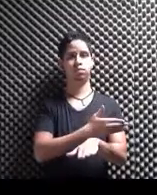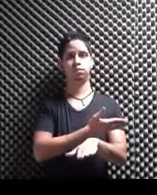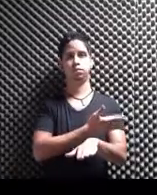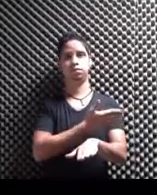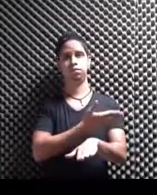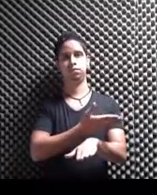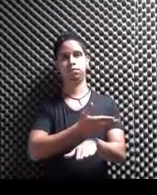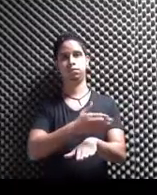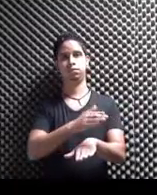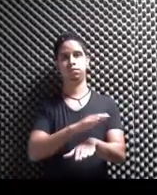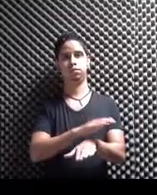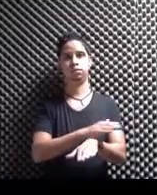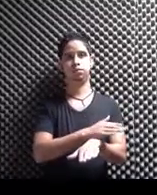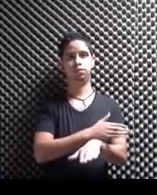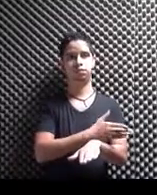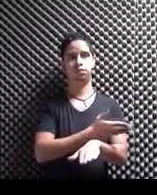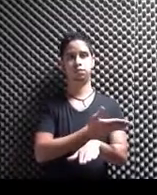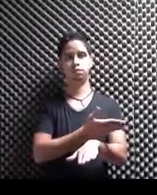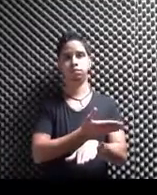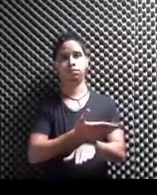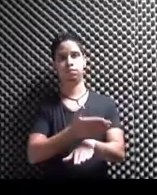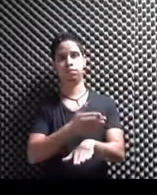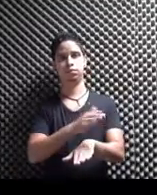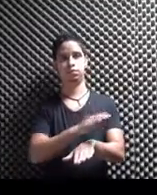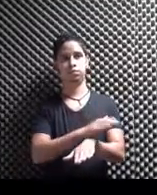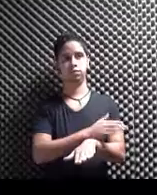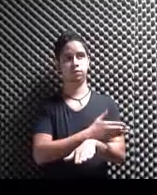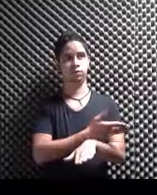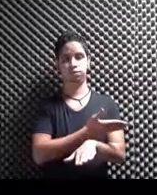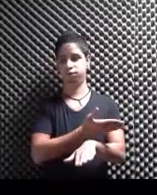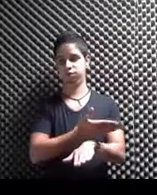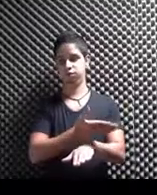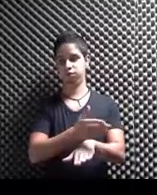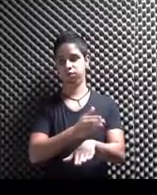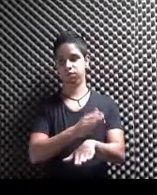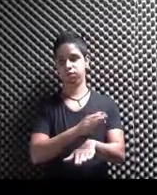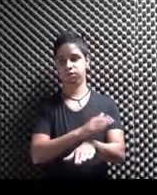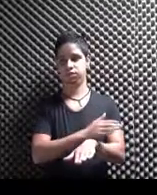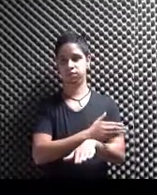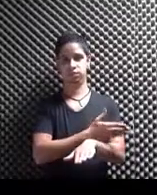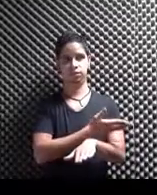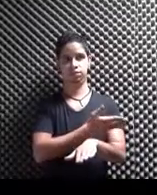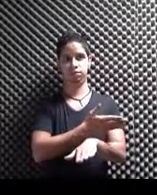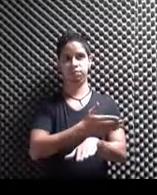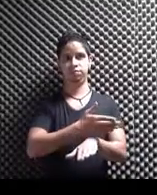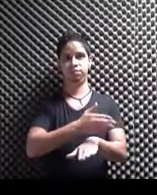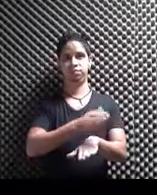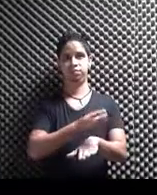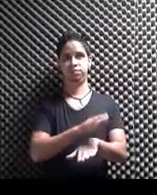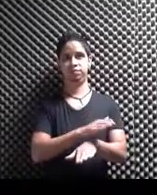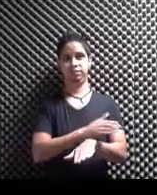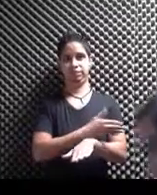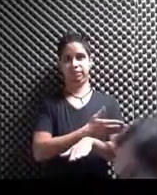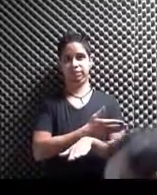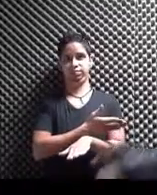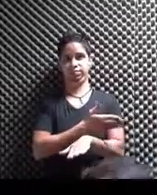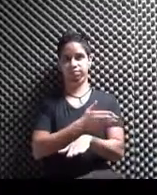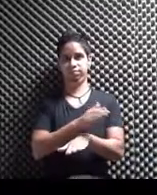el chillo de fajarlo la alcapurria de piñones pastelillos en guayama y en salina unos tortones ¿Y eso con qué sale?